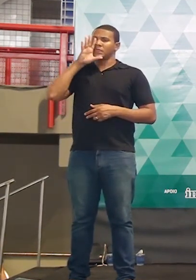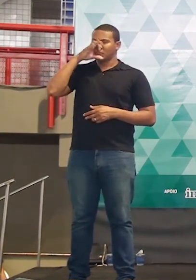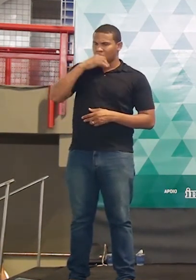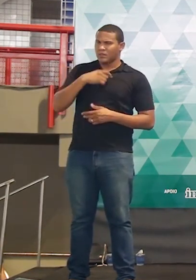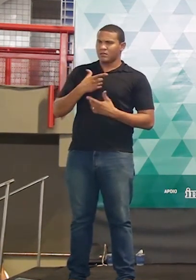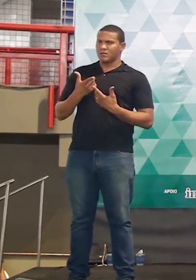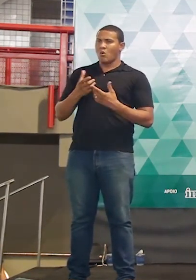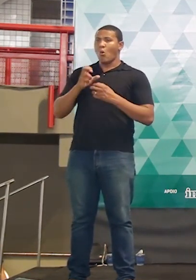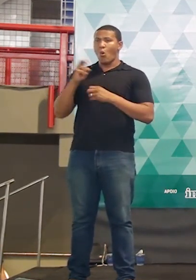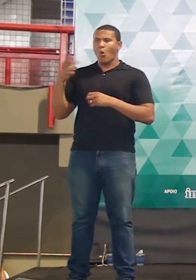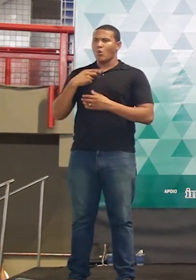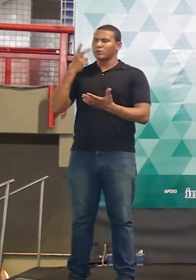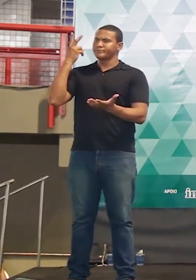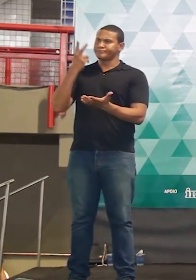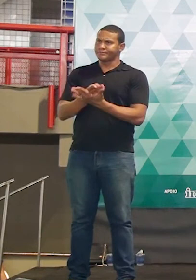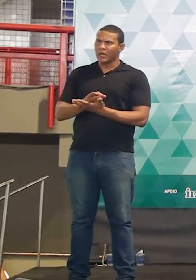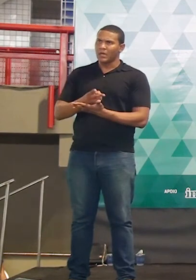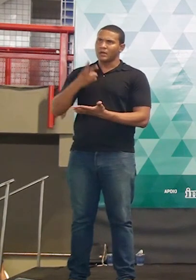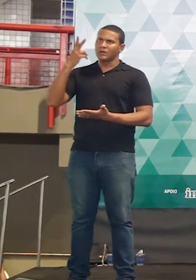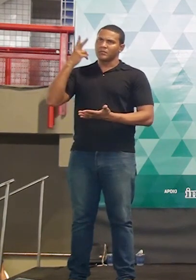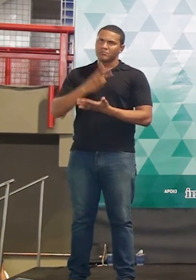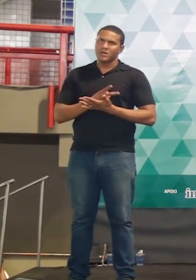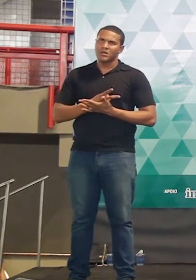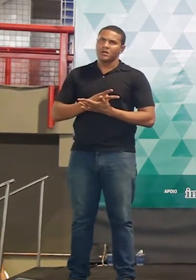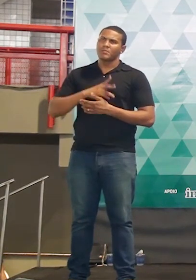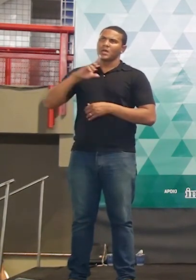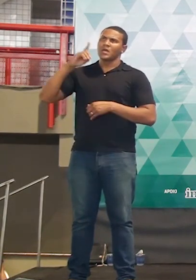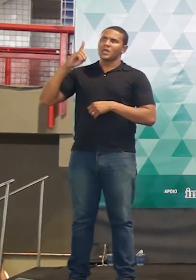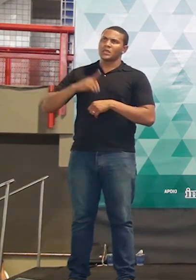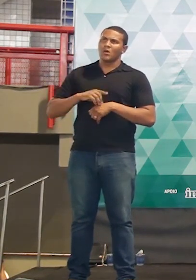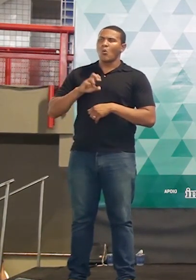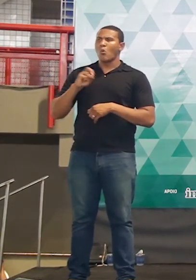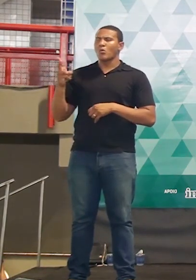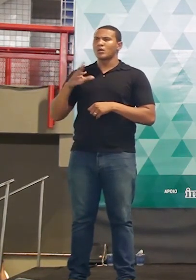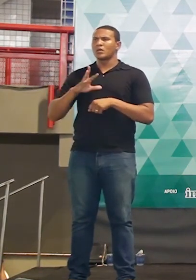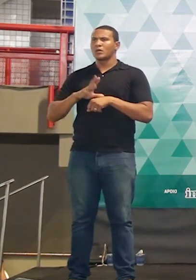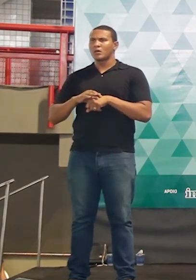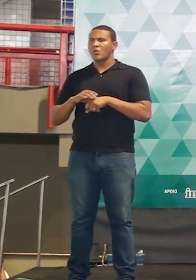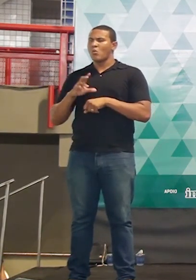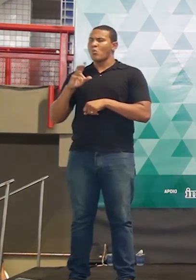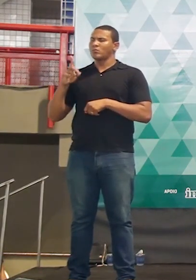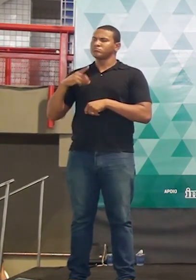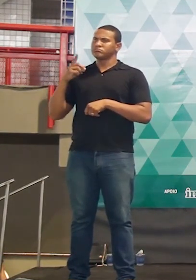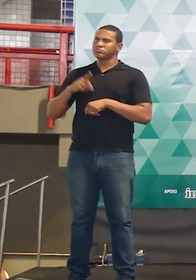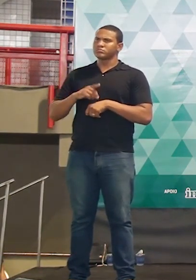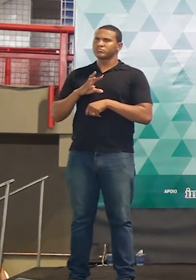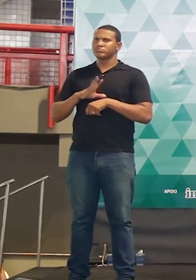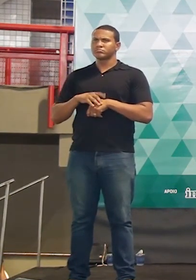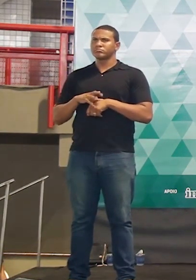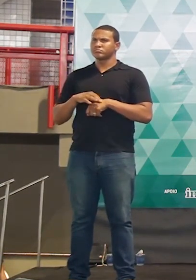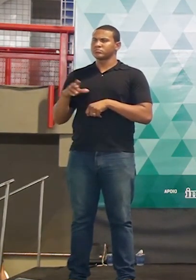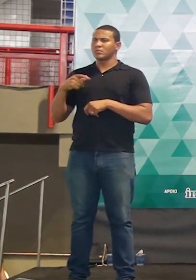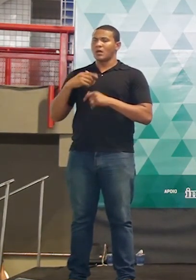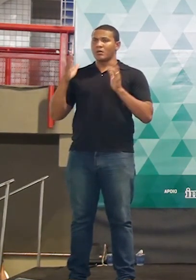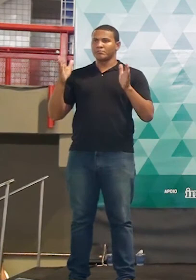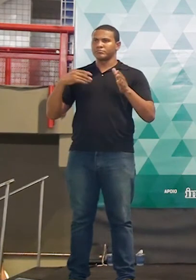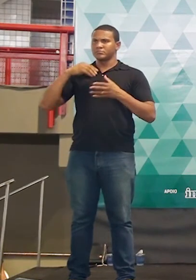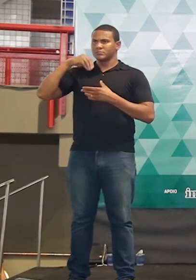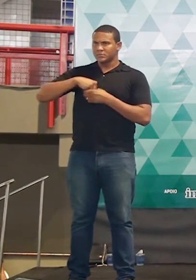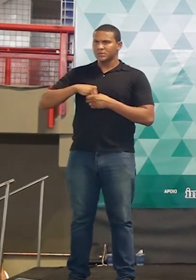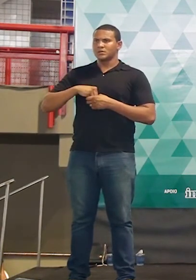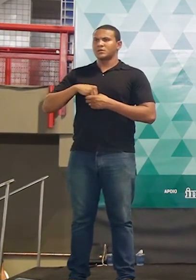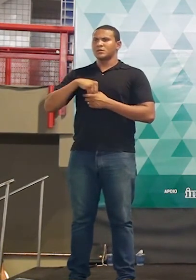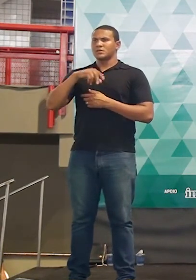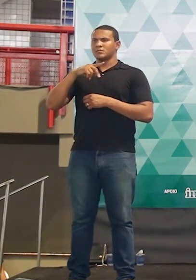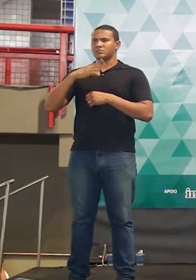a permanência repetida das arbovirose em épocas distintas no país. Mesma coisa com